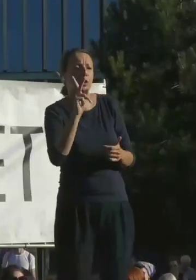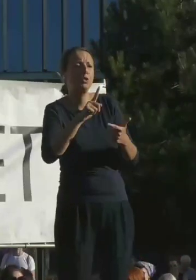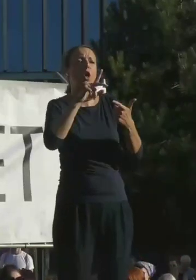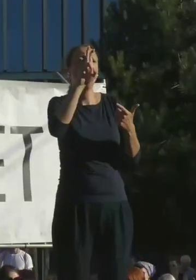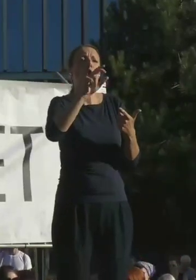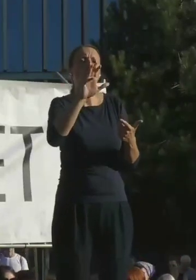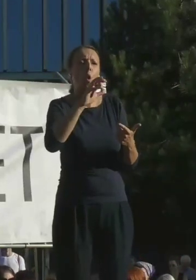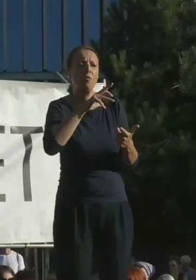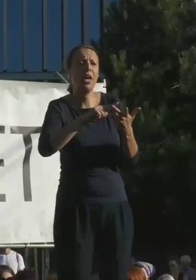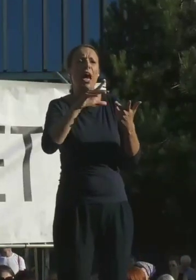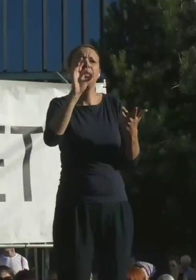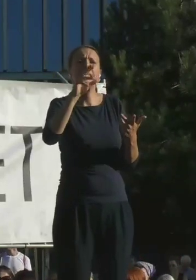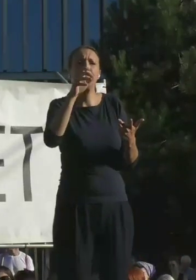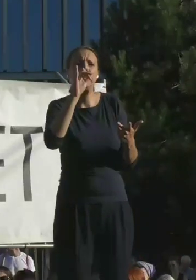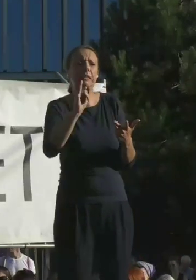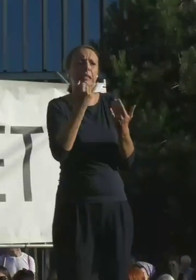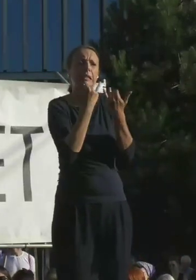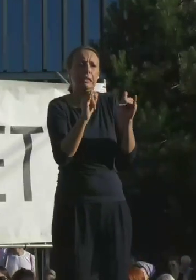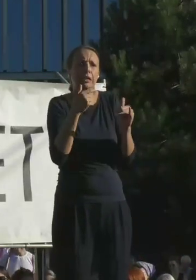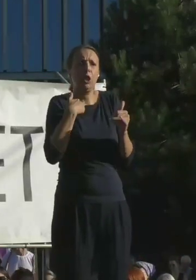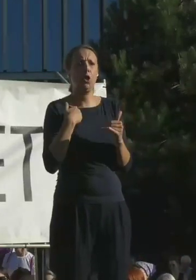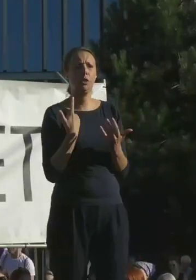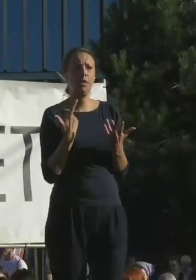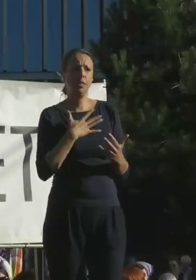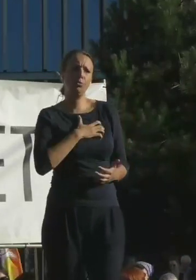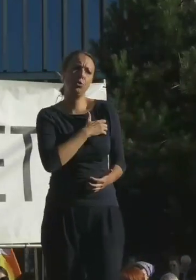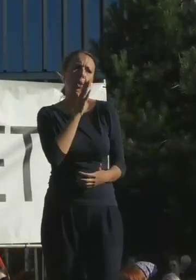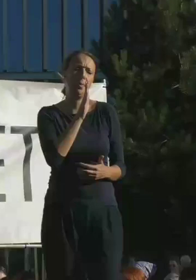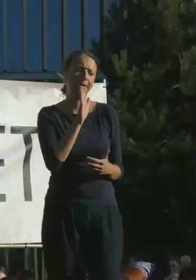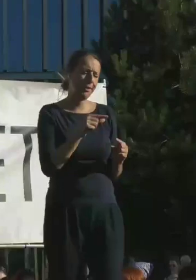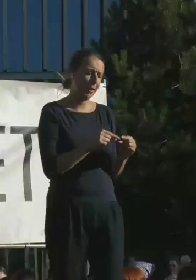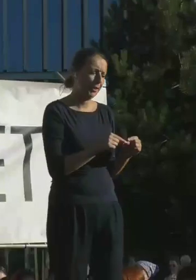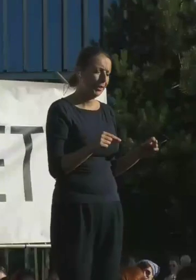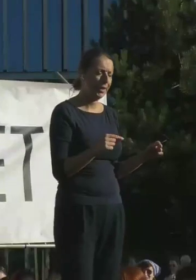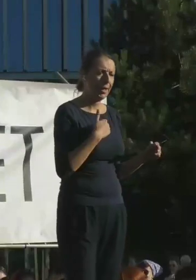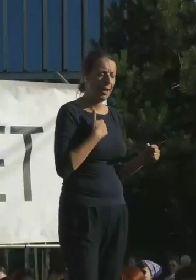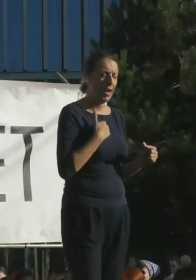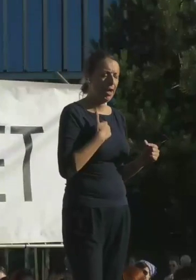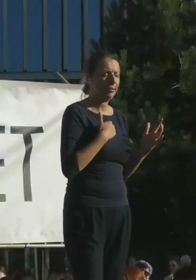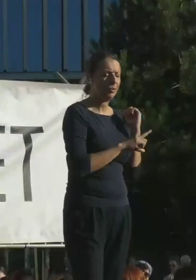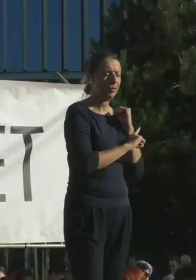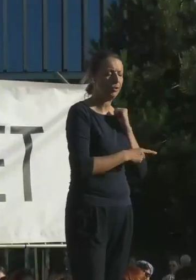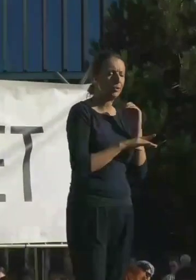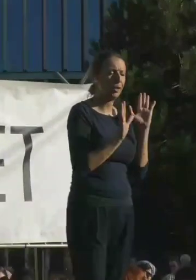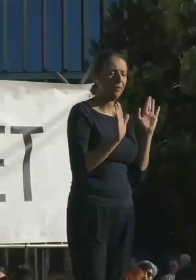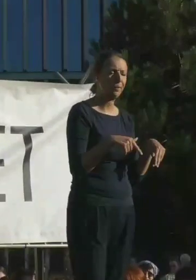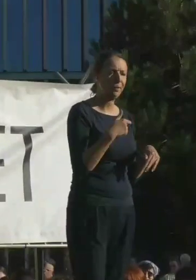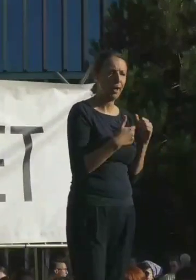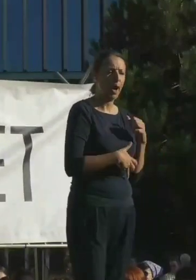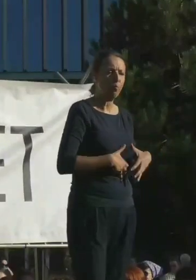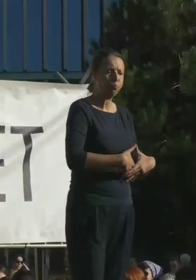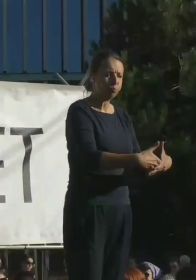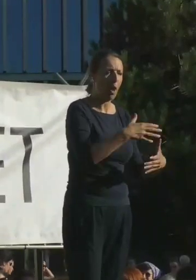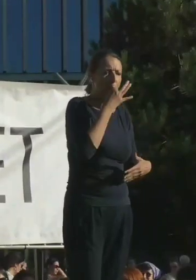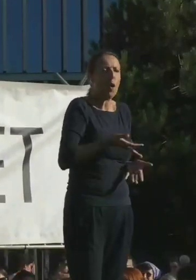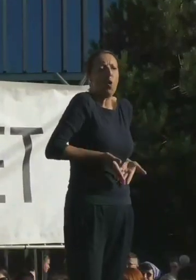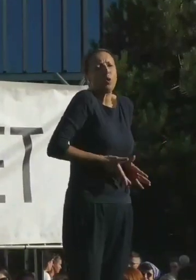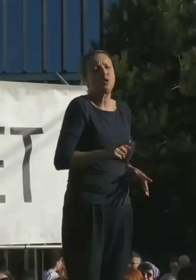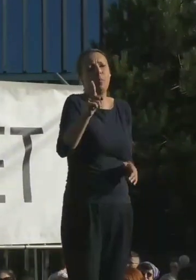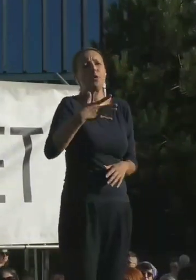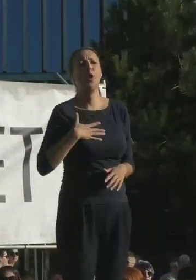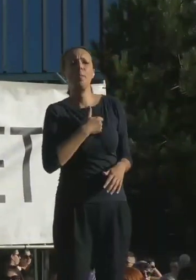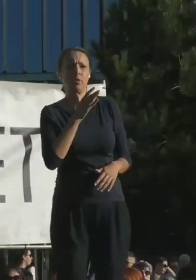im przykro. To ja jednak zajdę w ciążę i urodzę. Koniec tego!